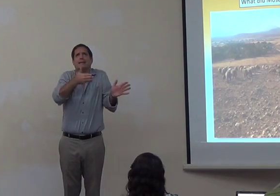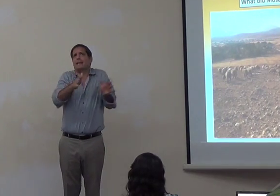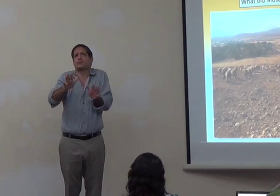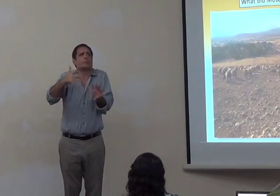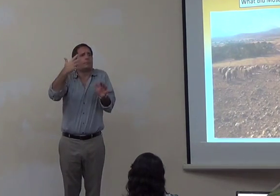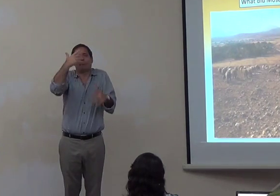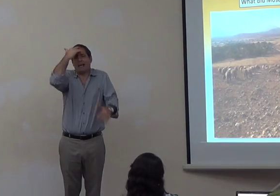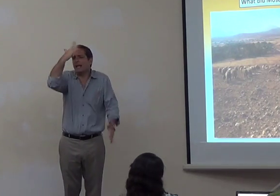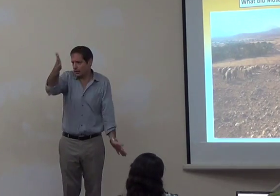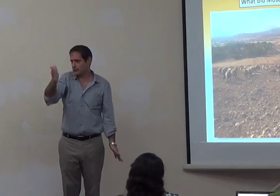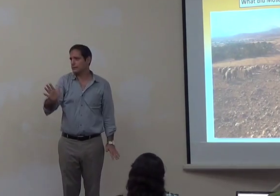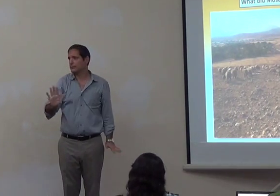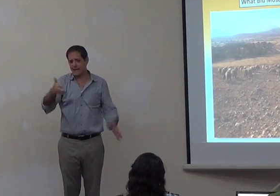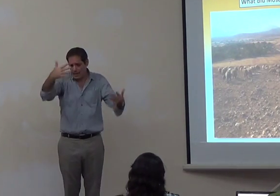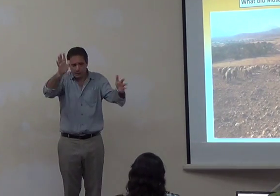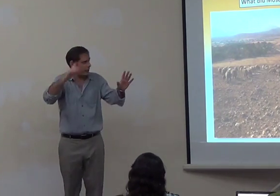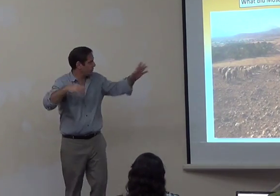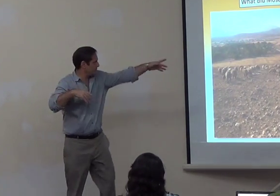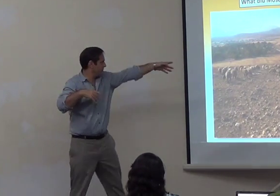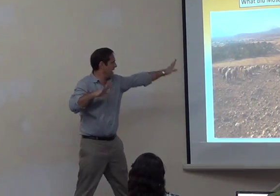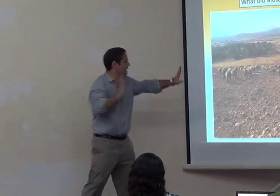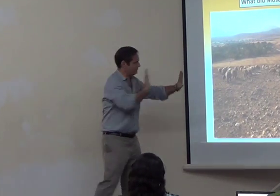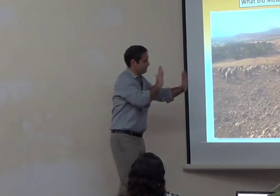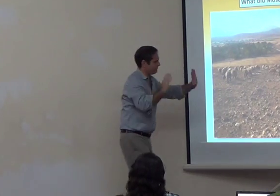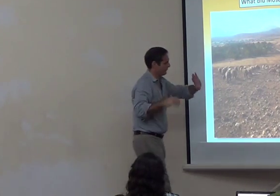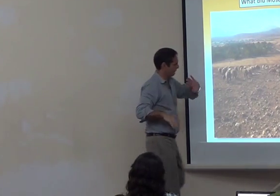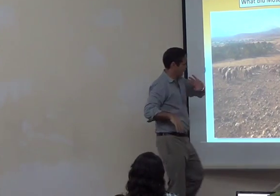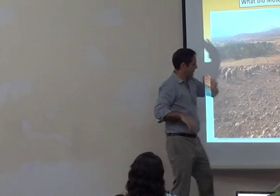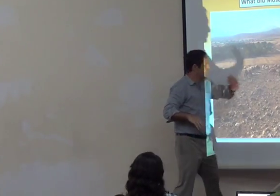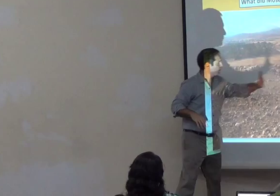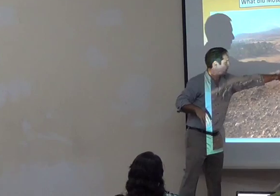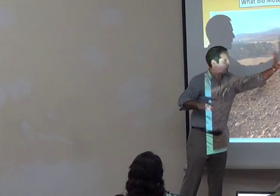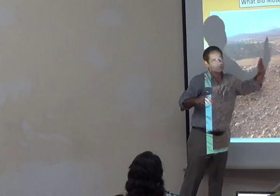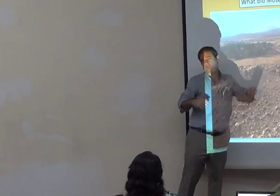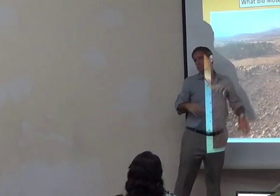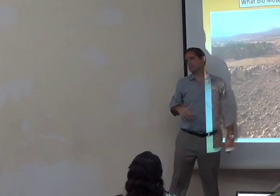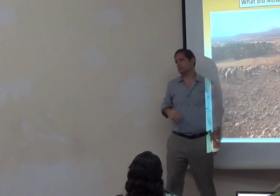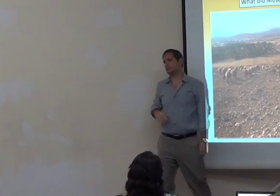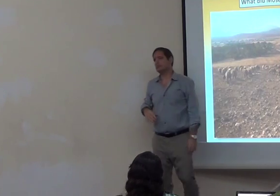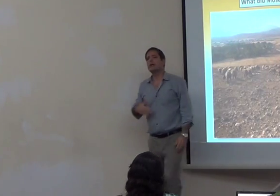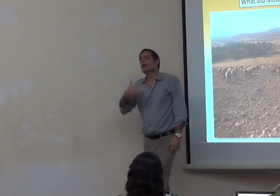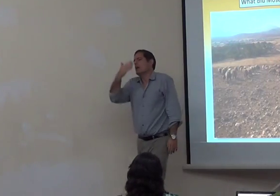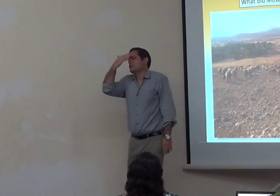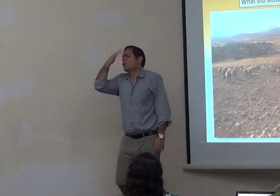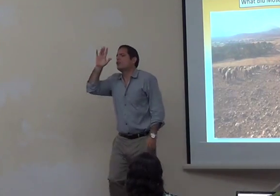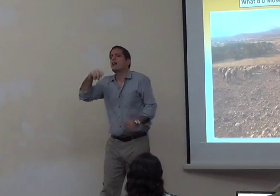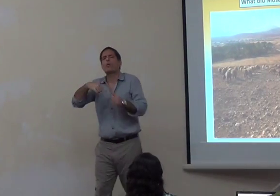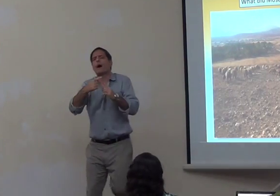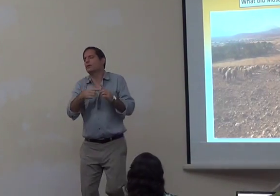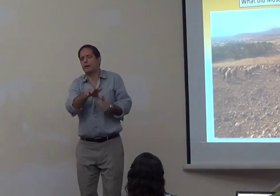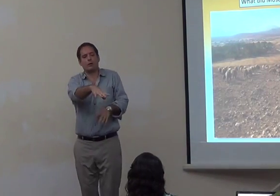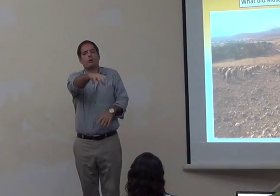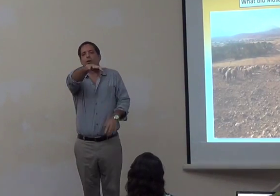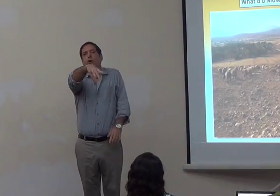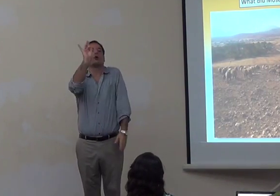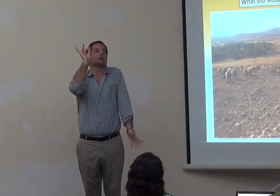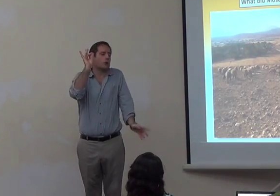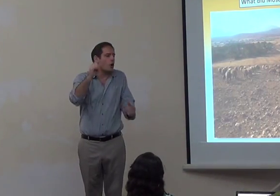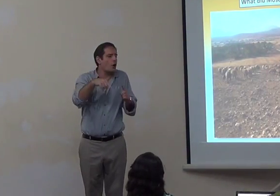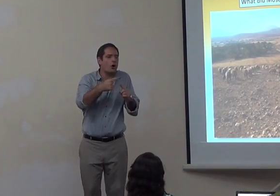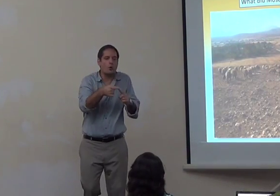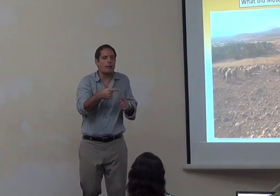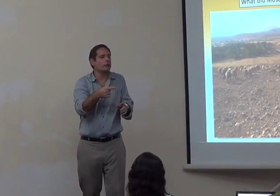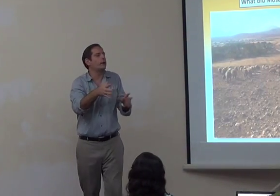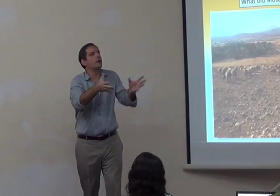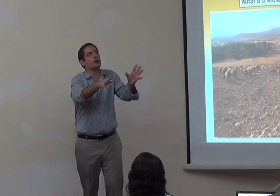lo que él tenía su... Para él. Ya, él lo, era su propio. Yo no sé cuándo él lo